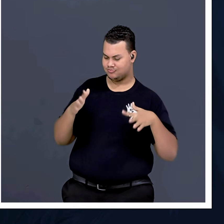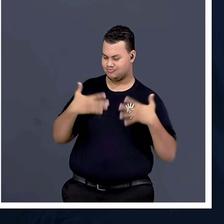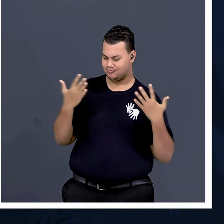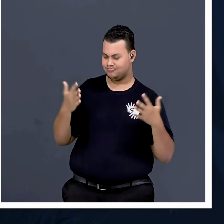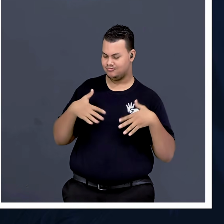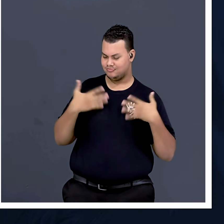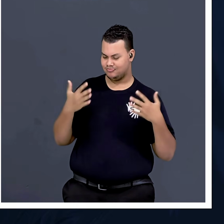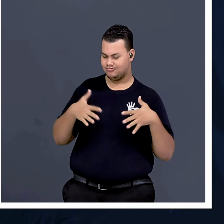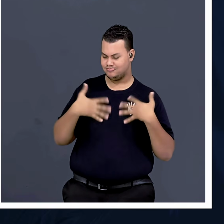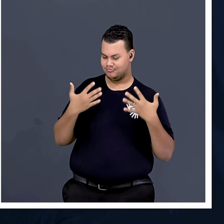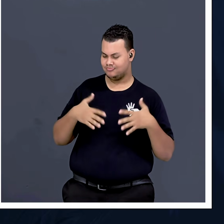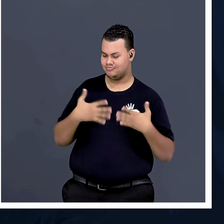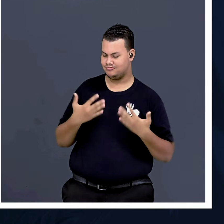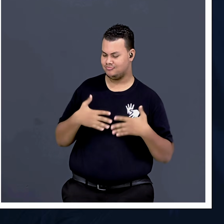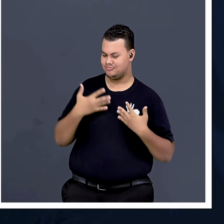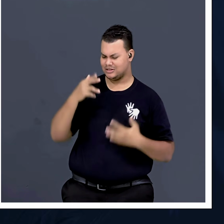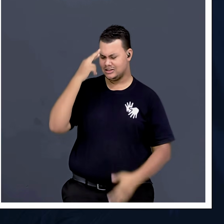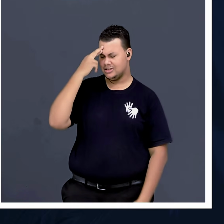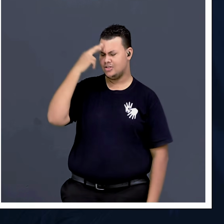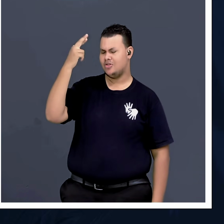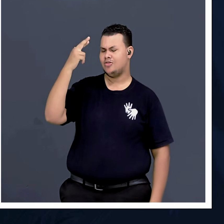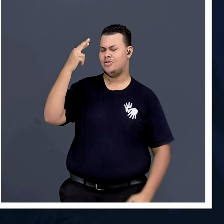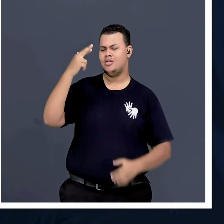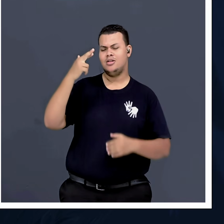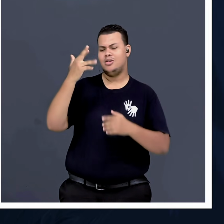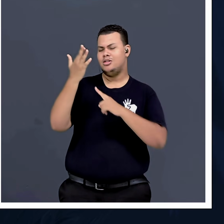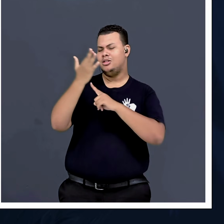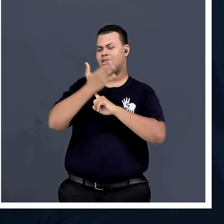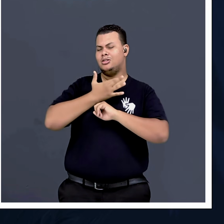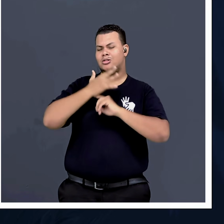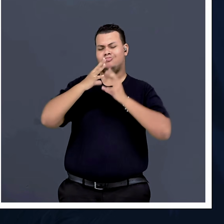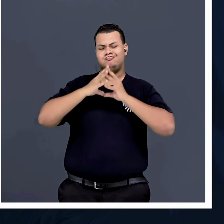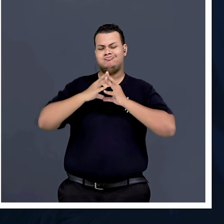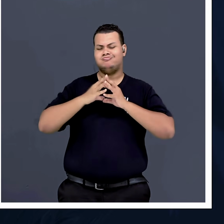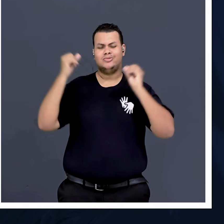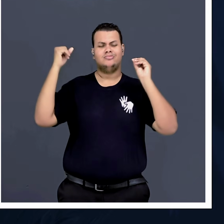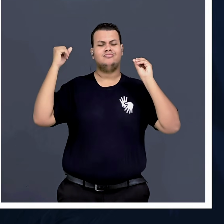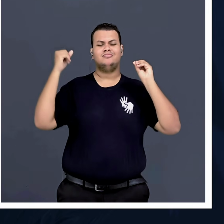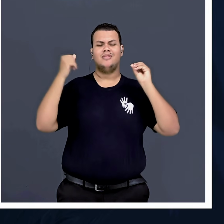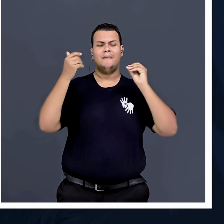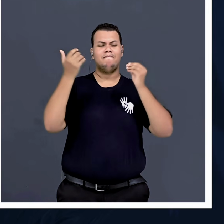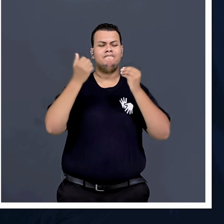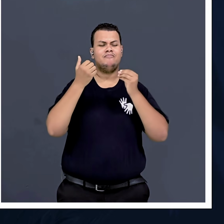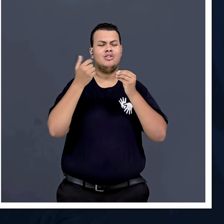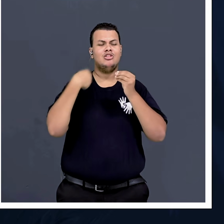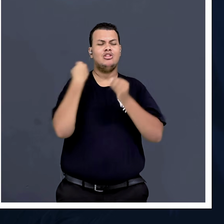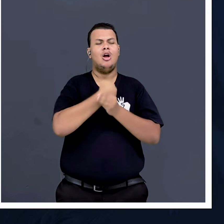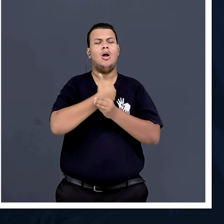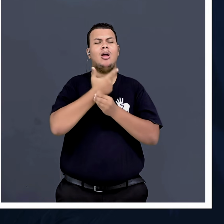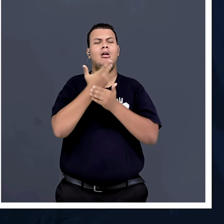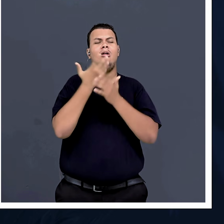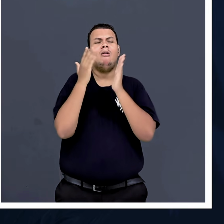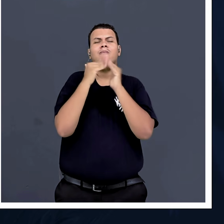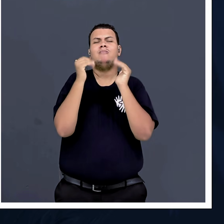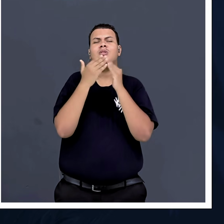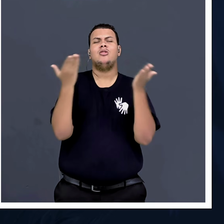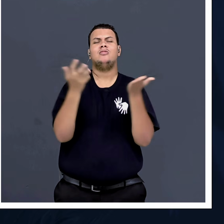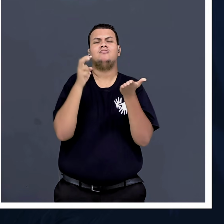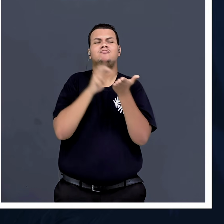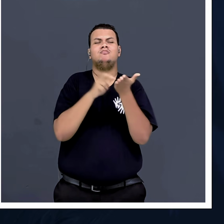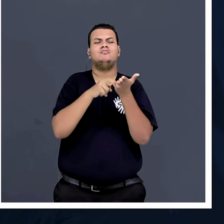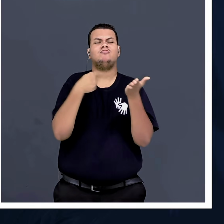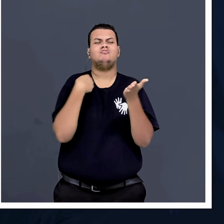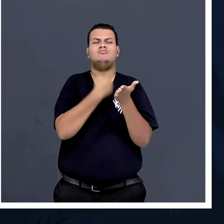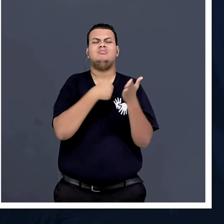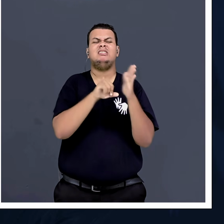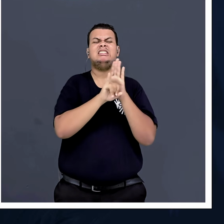alegria. Senhor, cure a nossa identidade. Esse é o nosso pedido nesta manhã. Que a